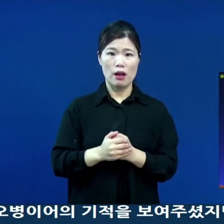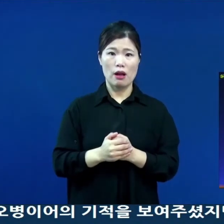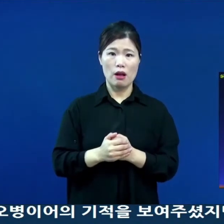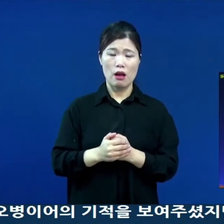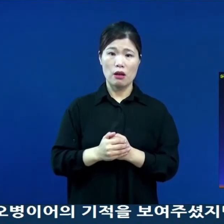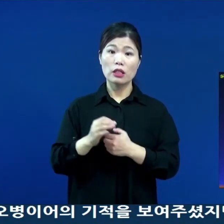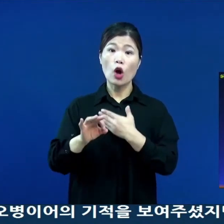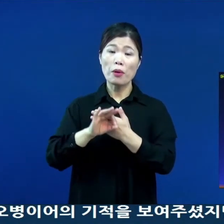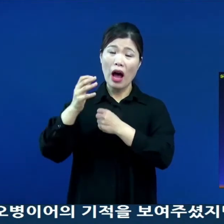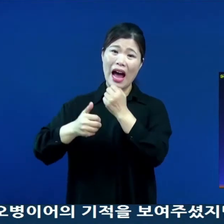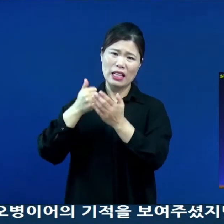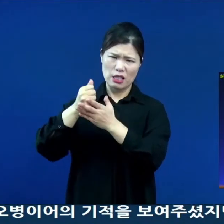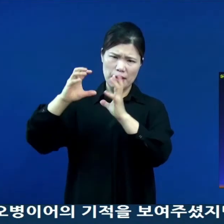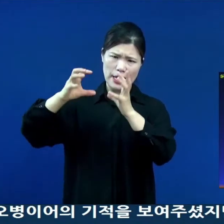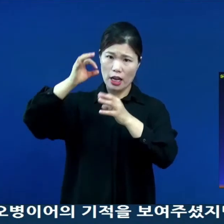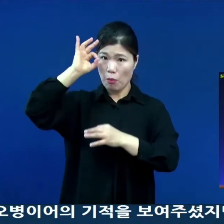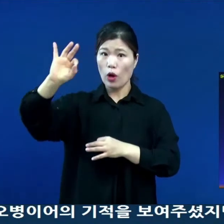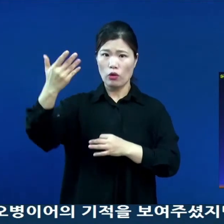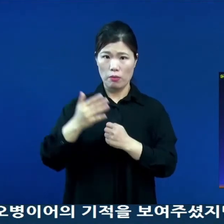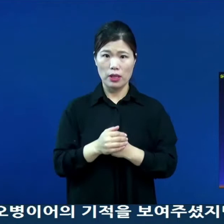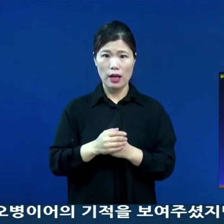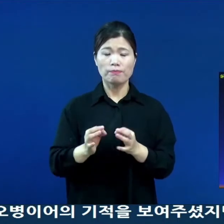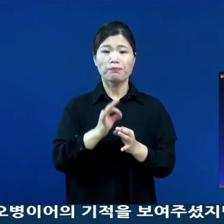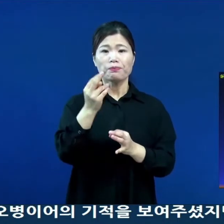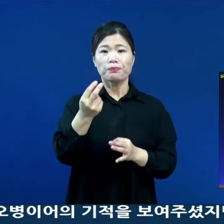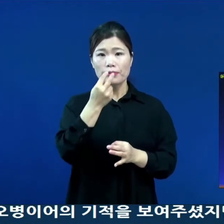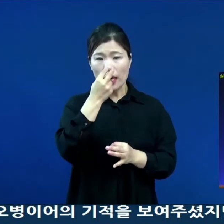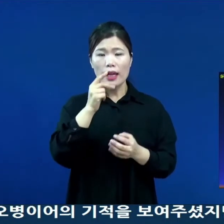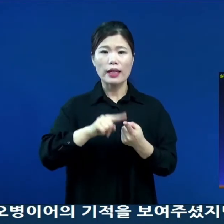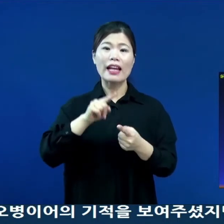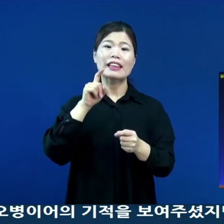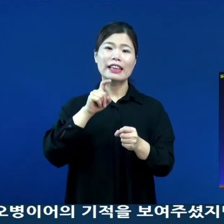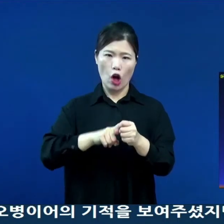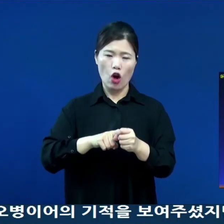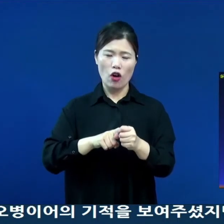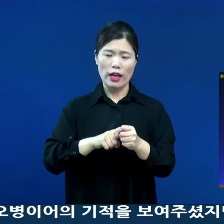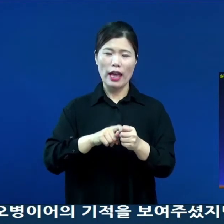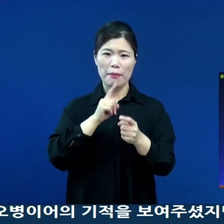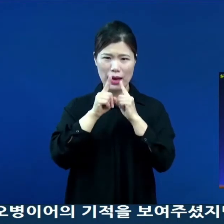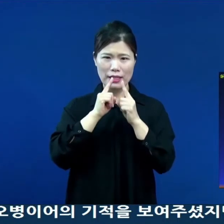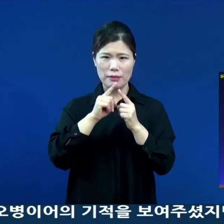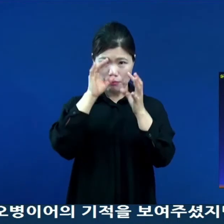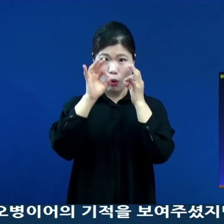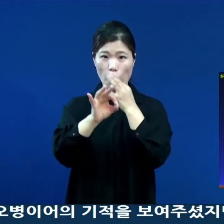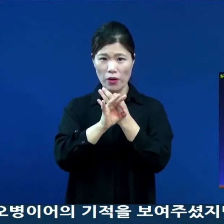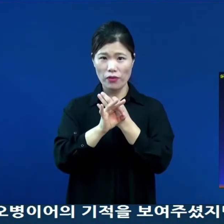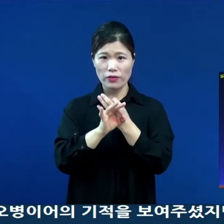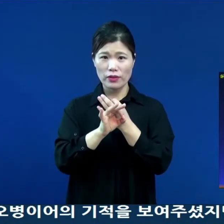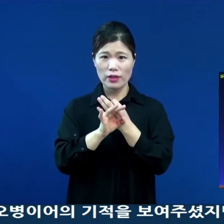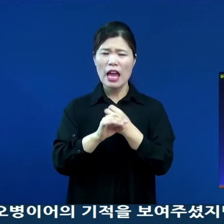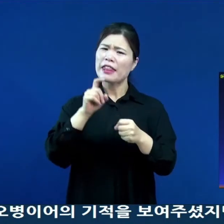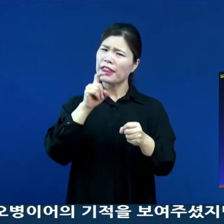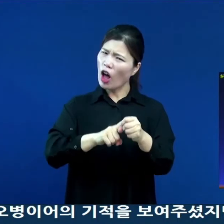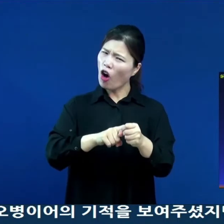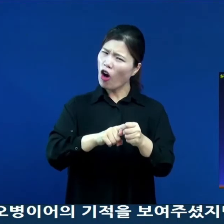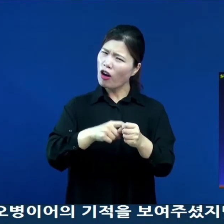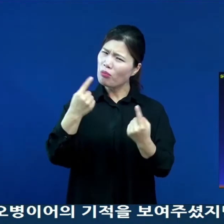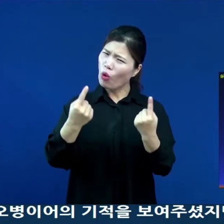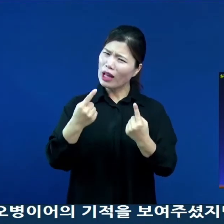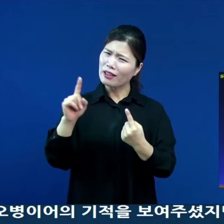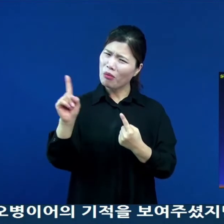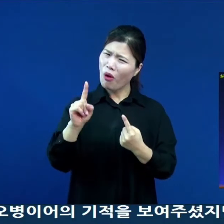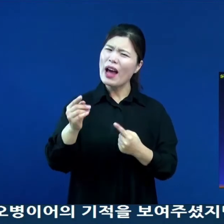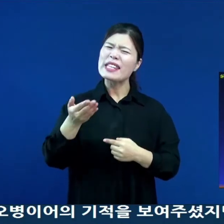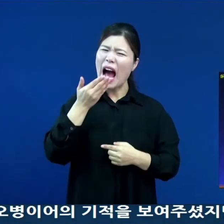겁니다. 영생의 떡 이야기를 이제 정리합니다. 생명의 양식이라고 보는 게 좋아요. 사실은 떡이라는 말보다는